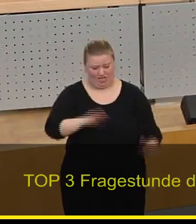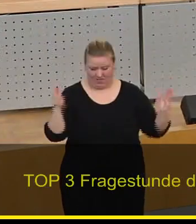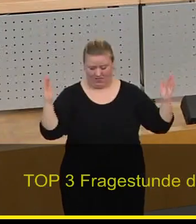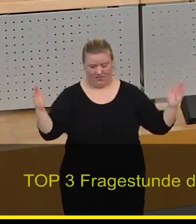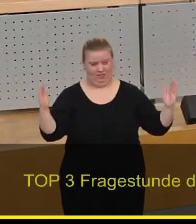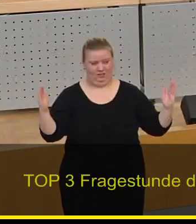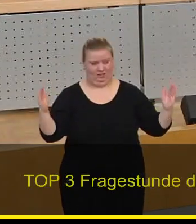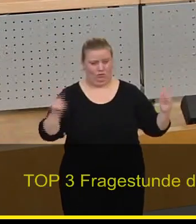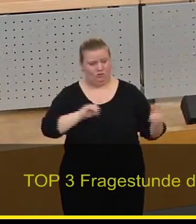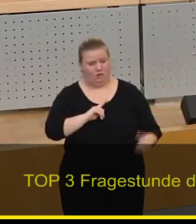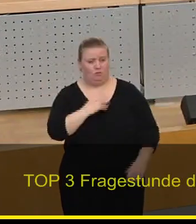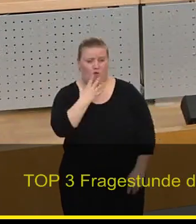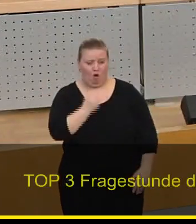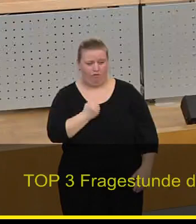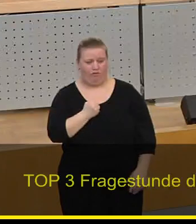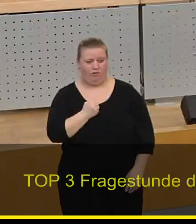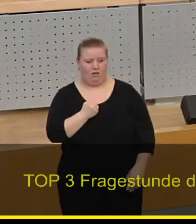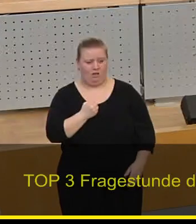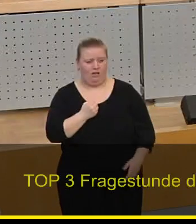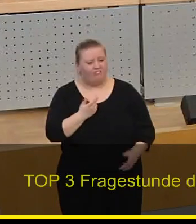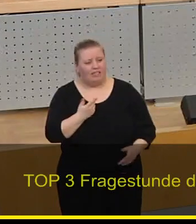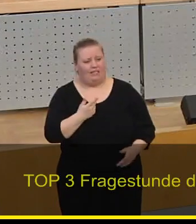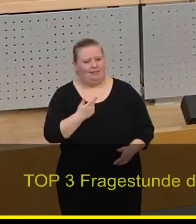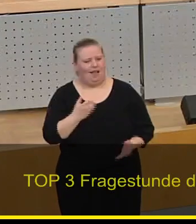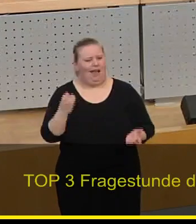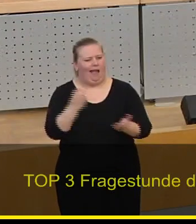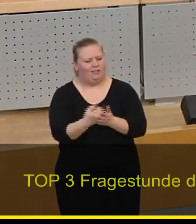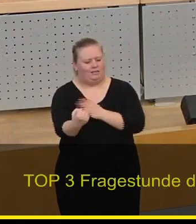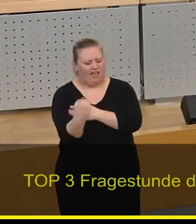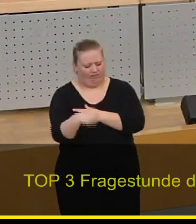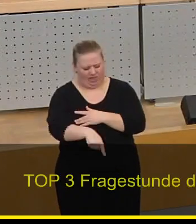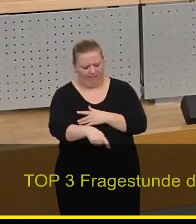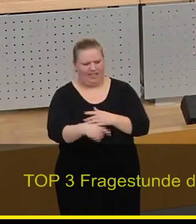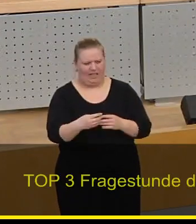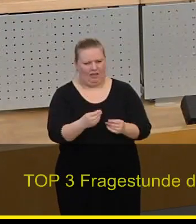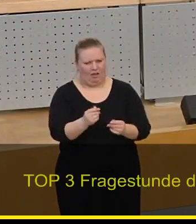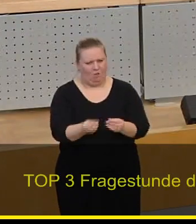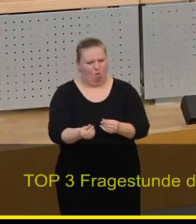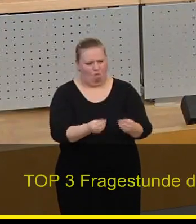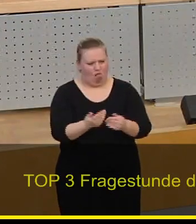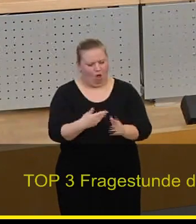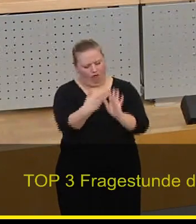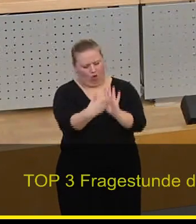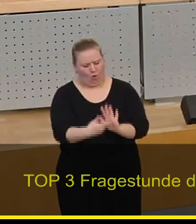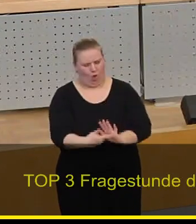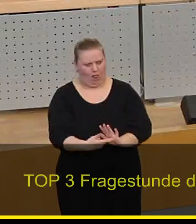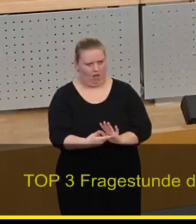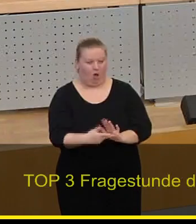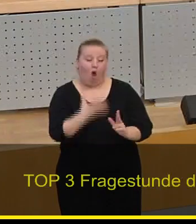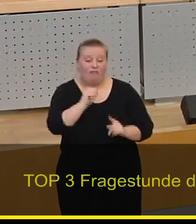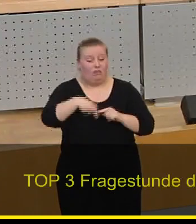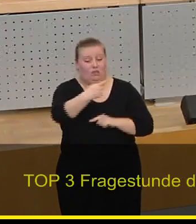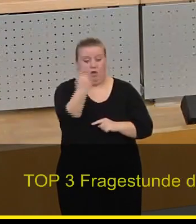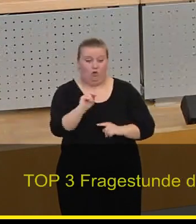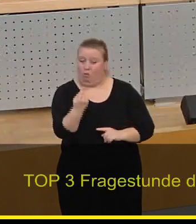zumindest dass die Einsatzkräfte sich mal die Reste vorgenommen haben. Ein bisschen Aussagen kann man schon treffen an dem Zeug, was man dann vorfindet. Wir hoffen, dass es nächstes Jahr